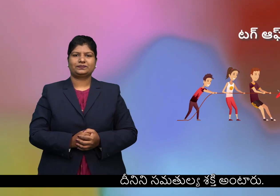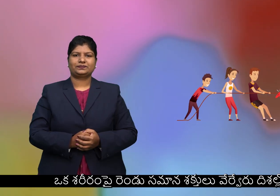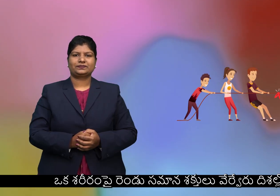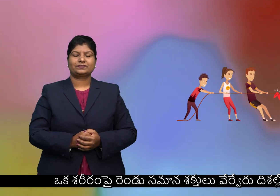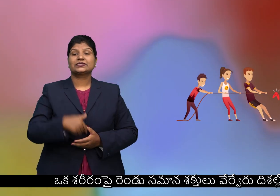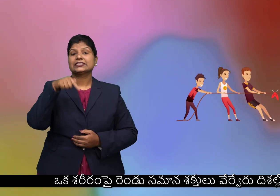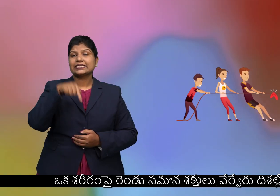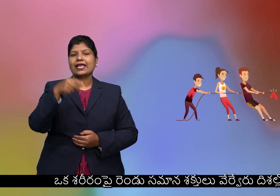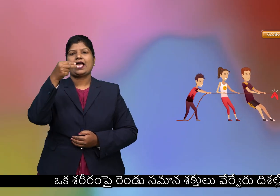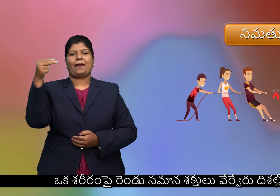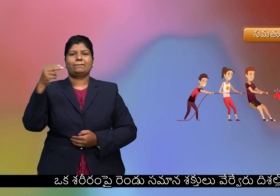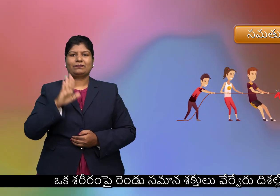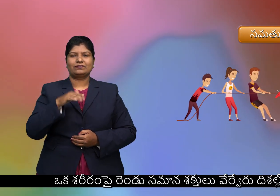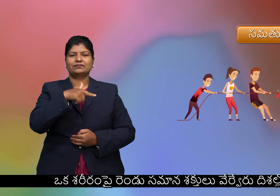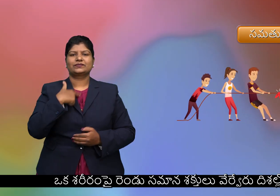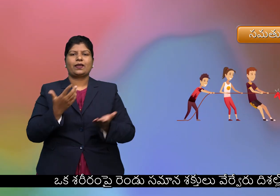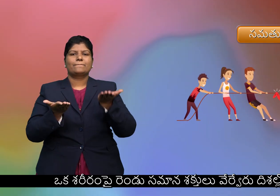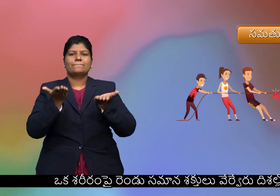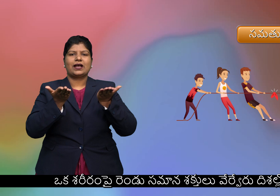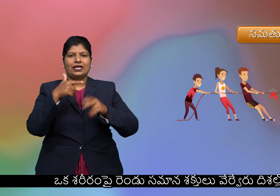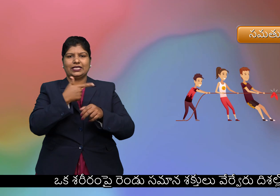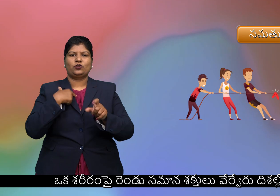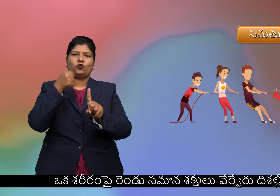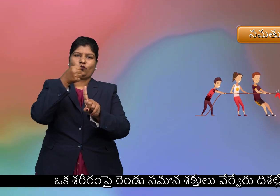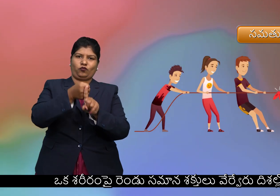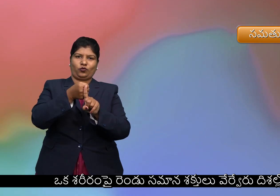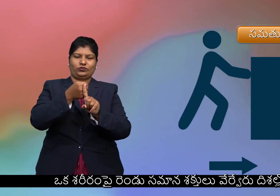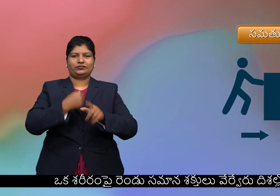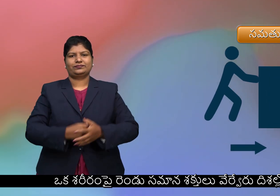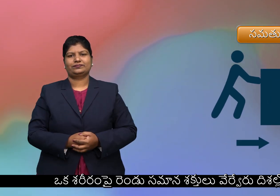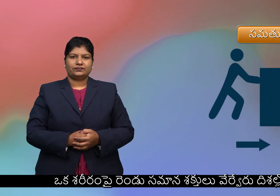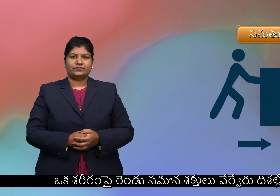ఒక శరీరంపై రెండు సమాన శక్తులు వేర్వేరు దిశల్లో పనిచేస్తే